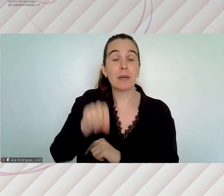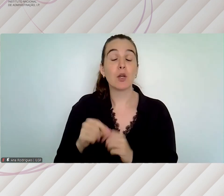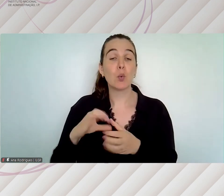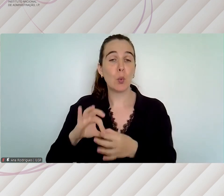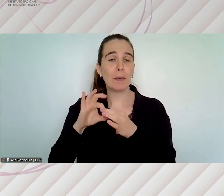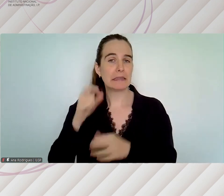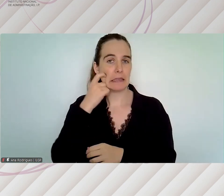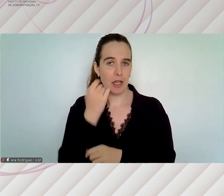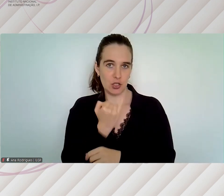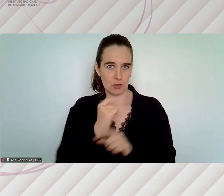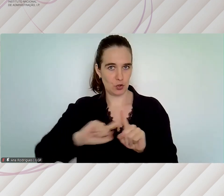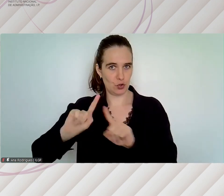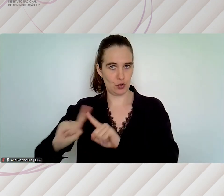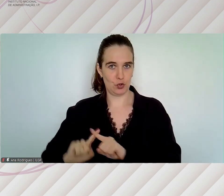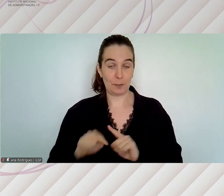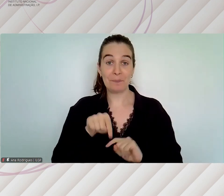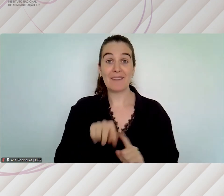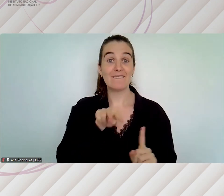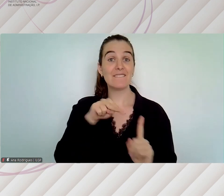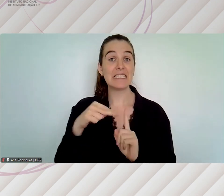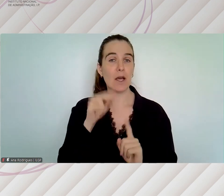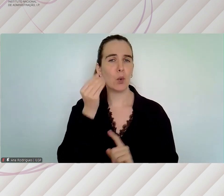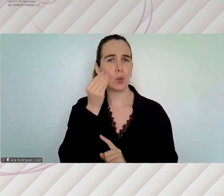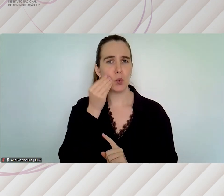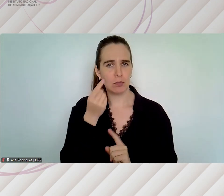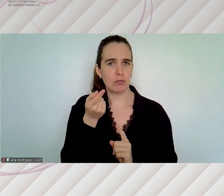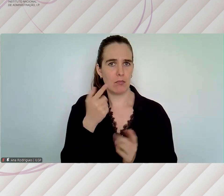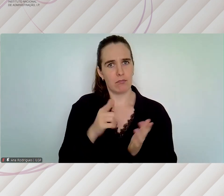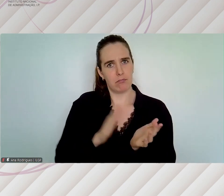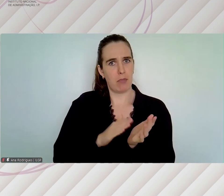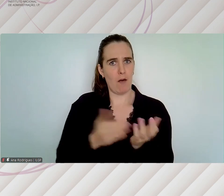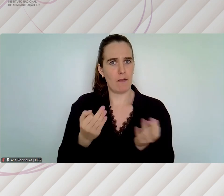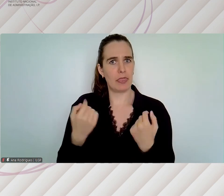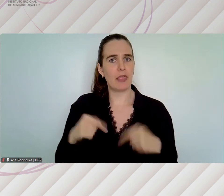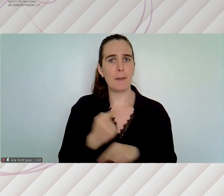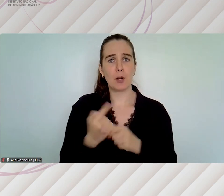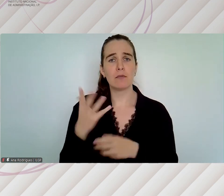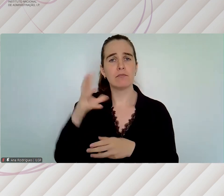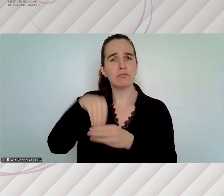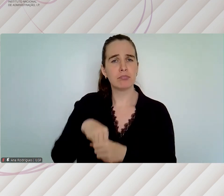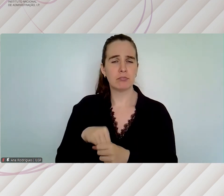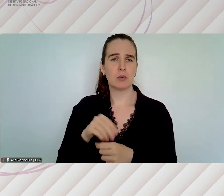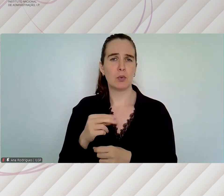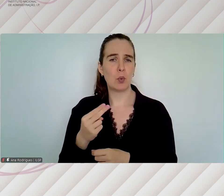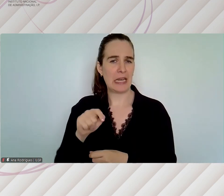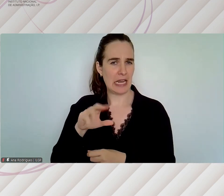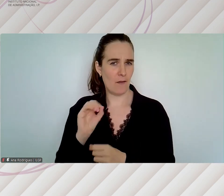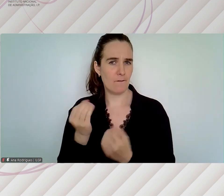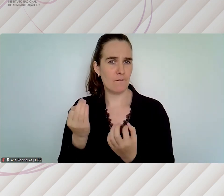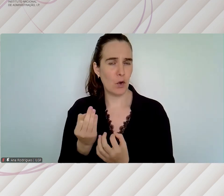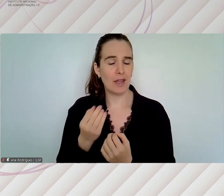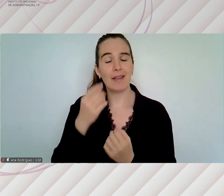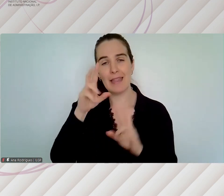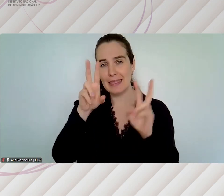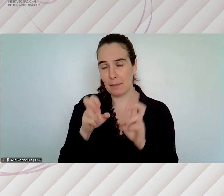interinstitucional. Esta visão é reforçada pela recente integração do INA no programa de cátedra das Unesco, com o tema Educação